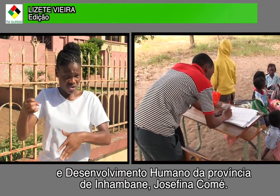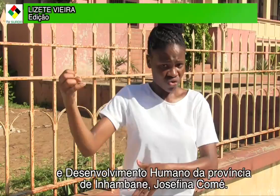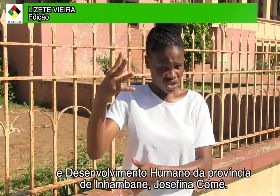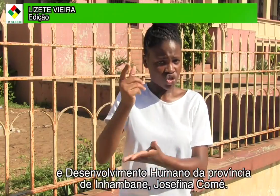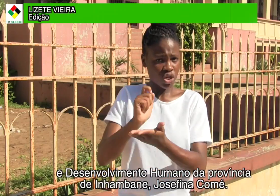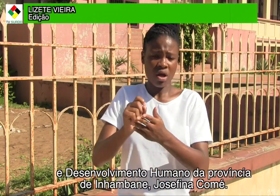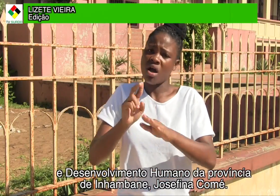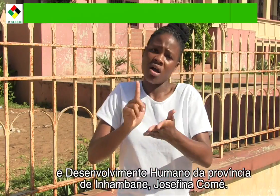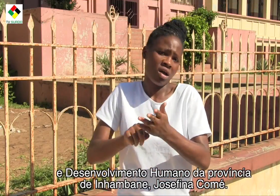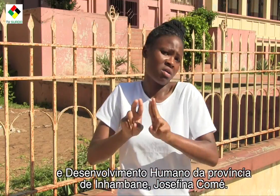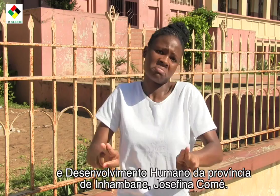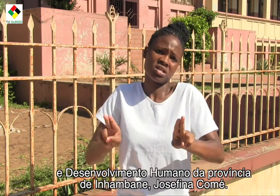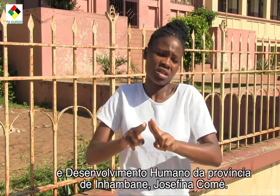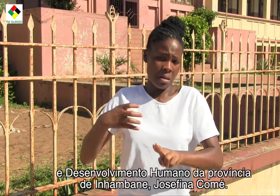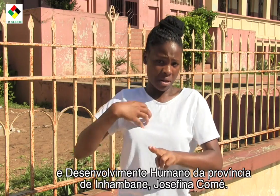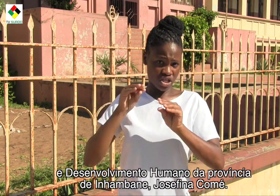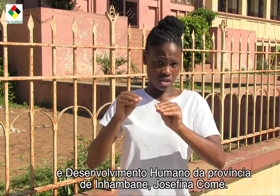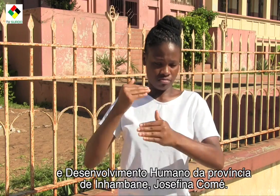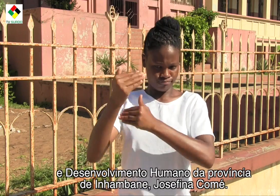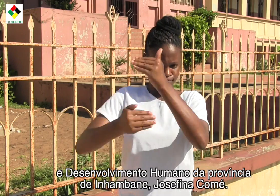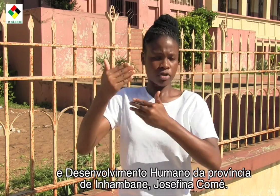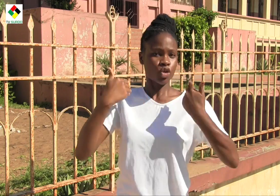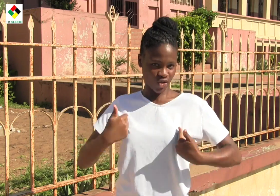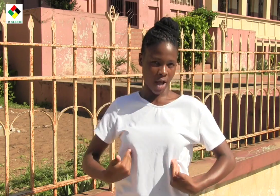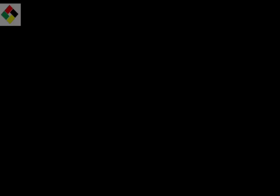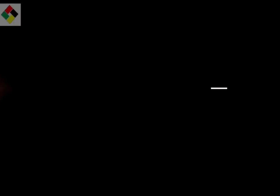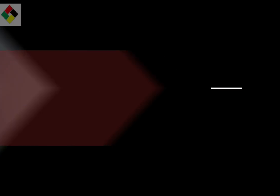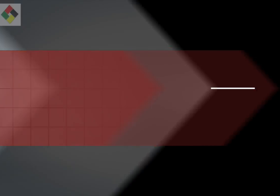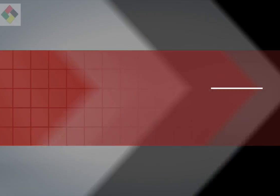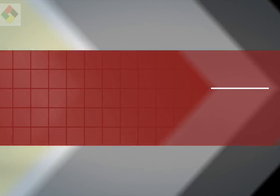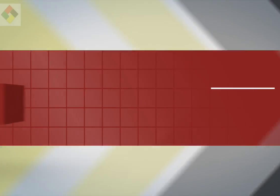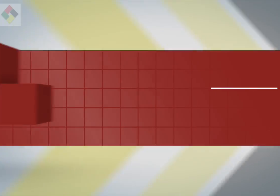e Desenvolvimento Humano da província de Inhamban, Josefina Comé.